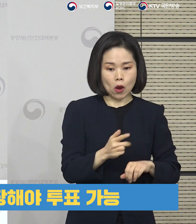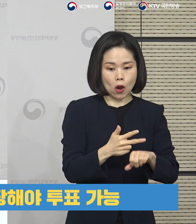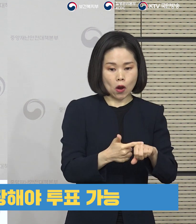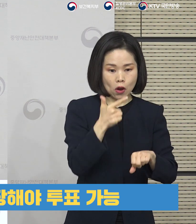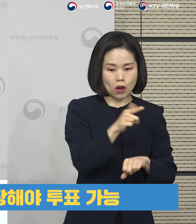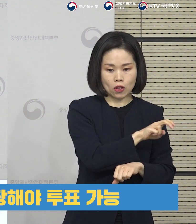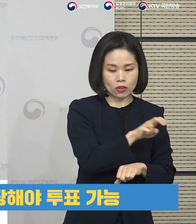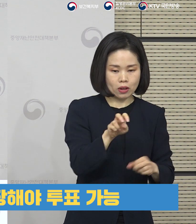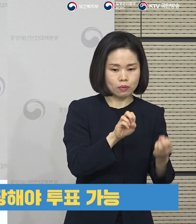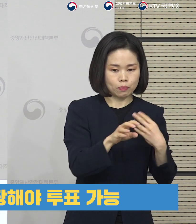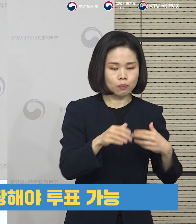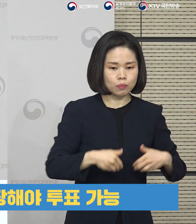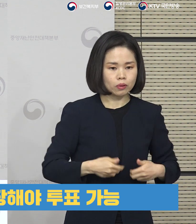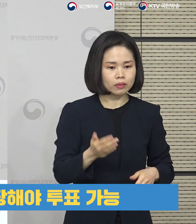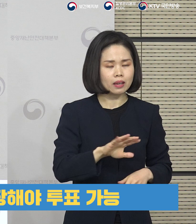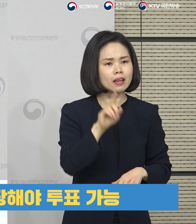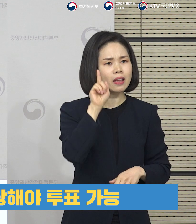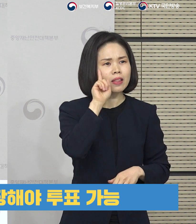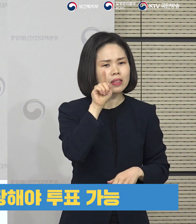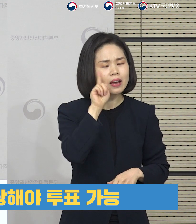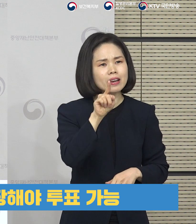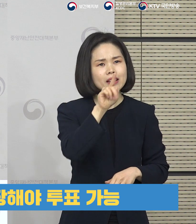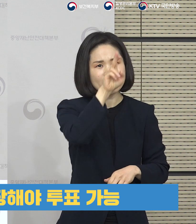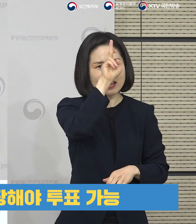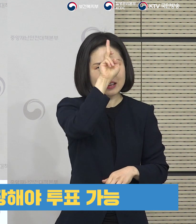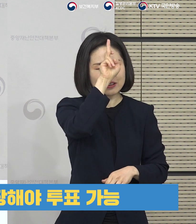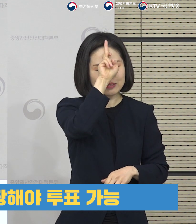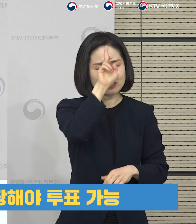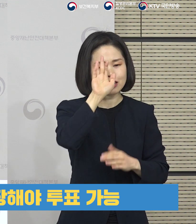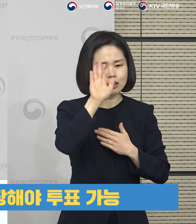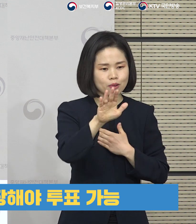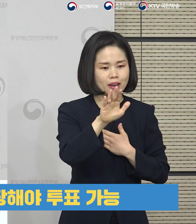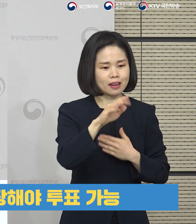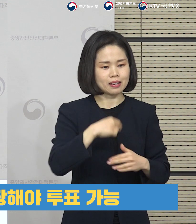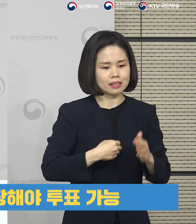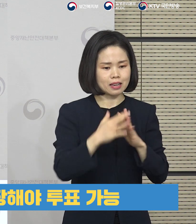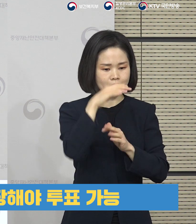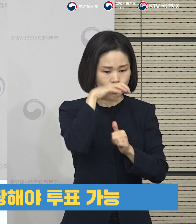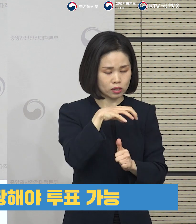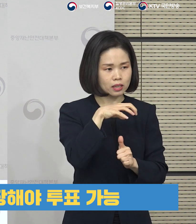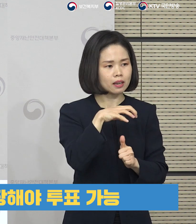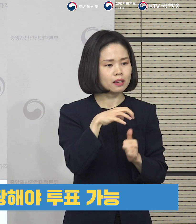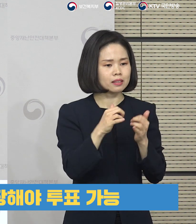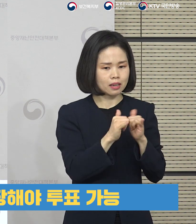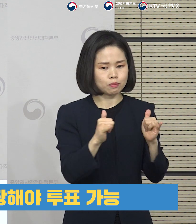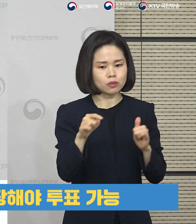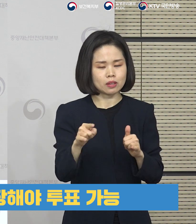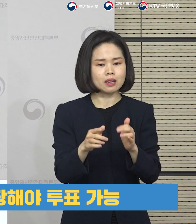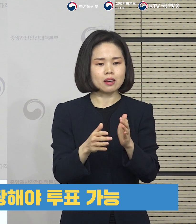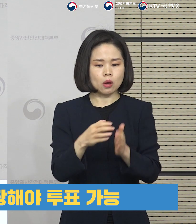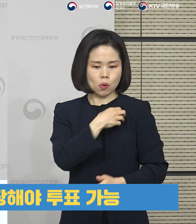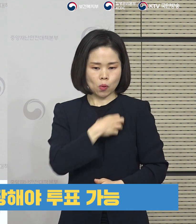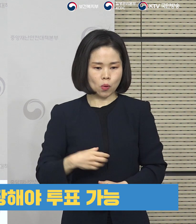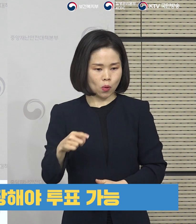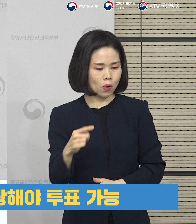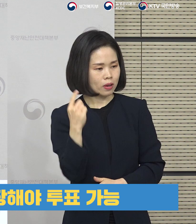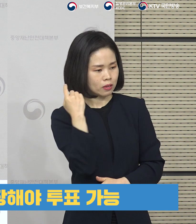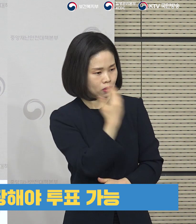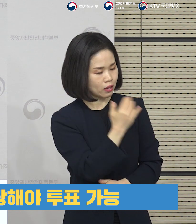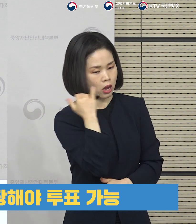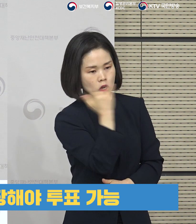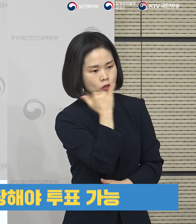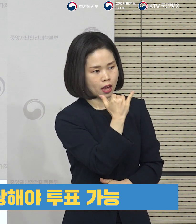있는데 내일 12시 이후에 자가격리자로 등록되는 분들이 있습니다. 이런 분들은 그 관할 시군구에서